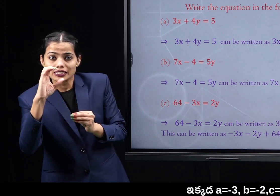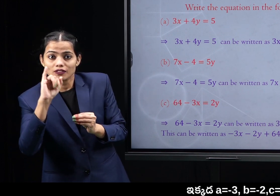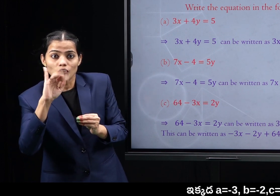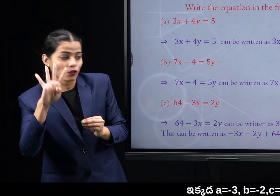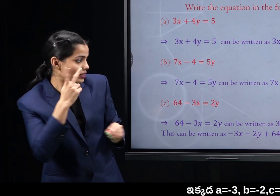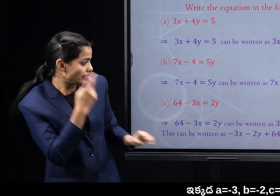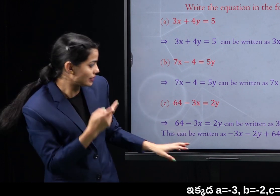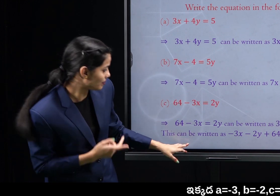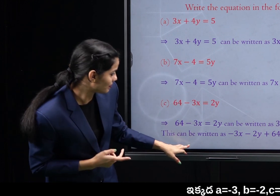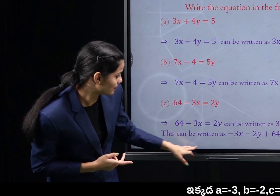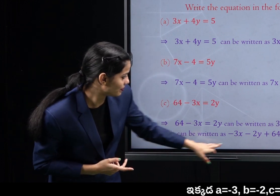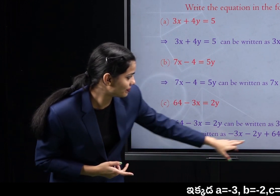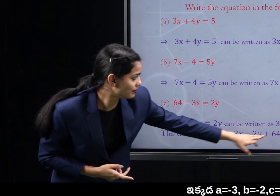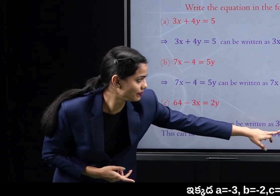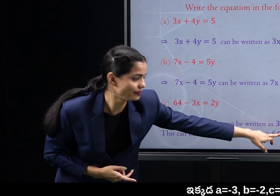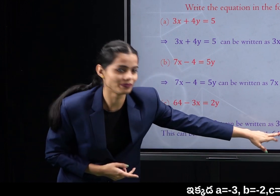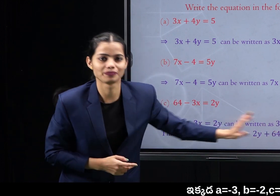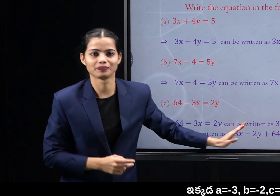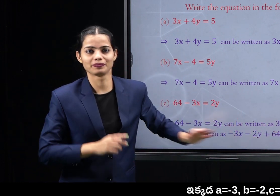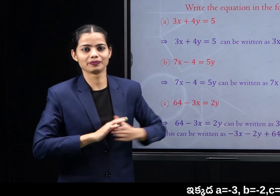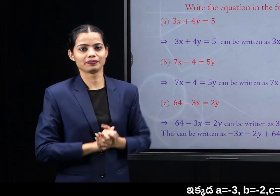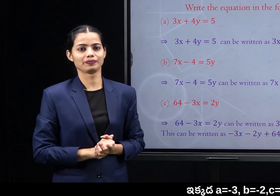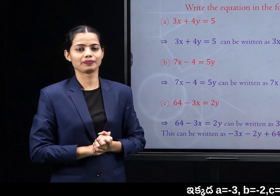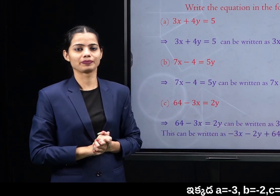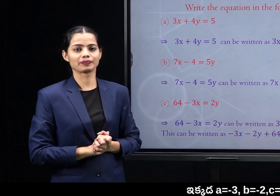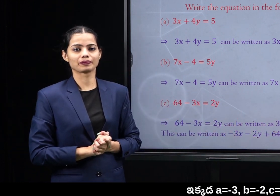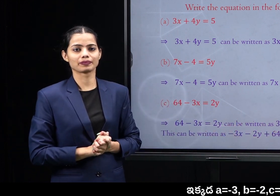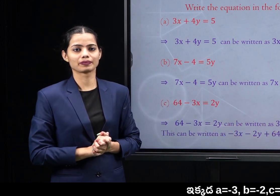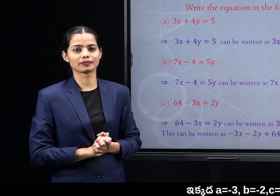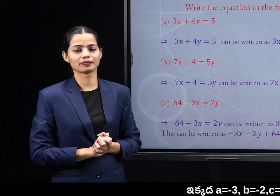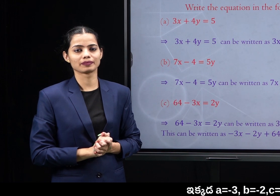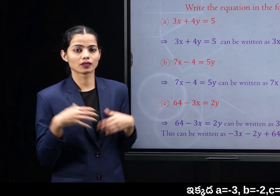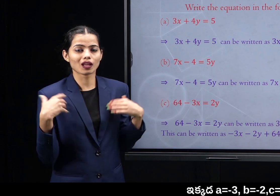మైనస్ 3, b ఈజ్ ఈక్వల్ టు మైనస్ 2, c ఈజ్ ఈక్వల్ టు 64.